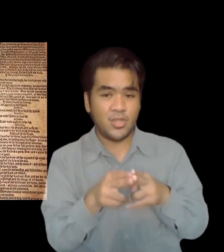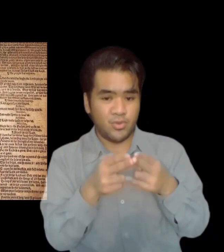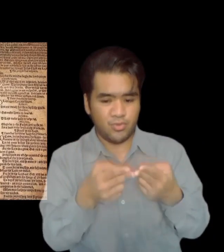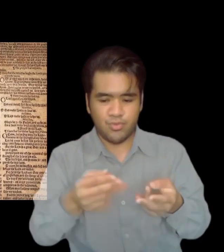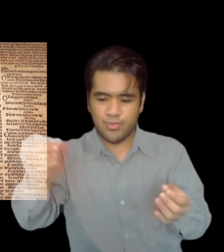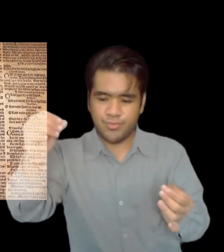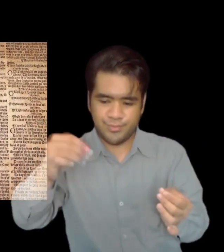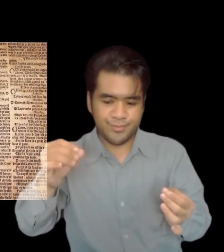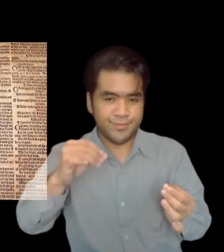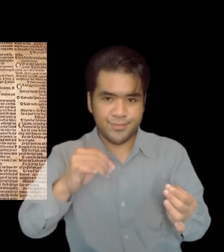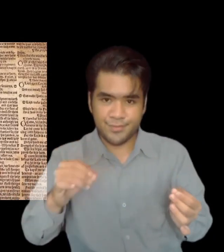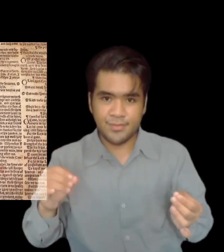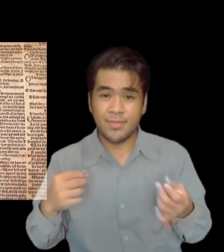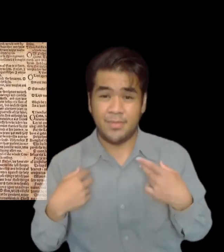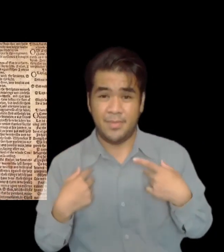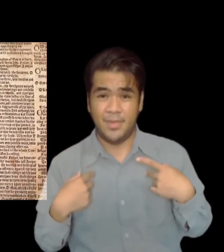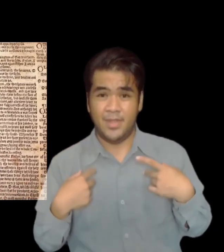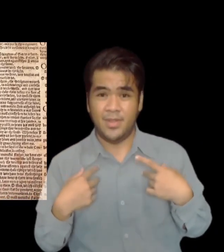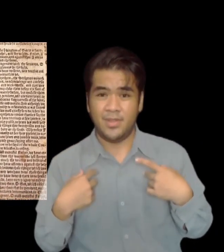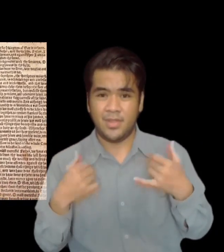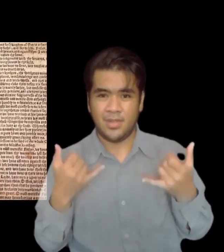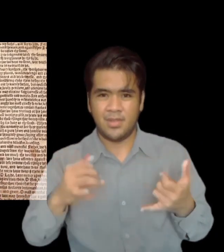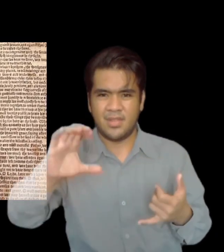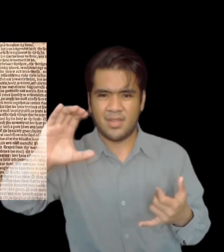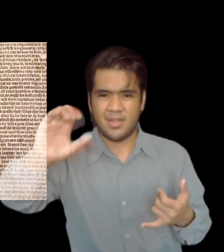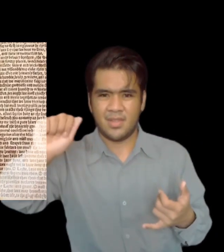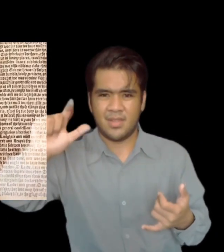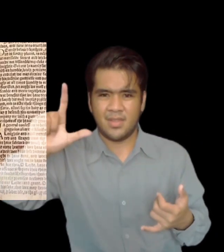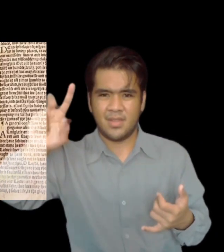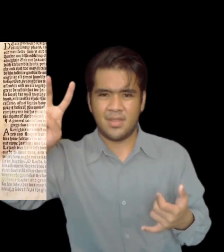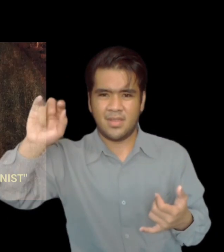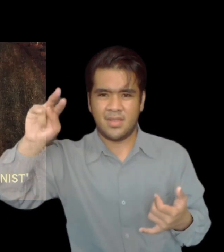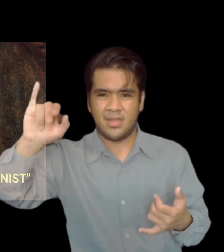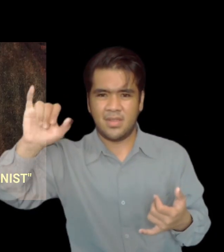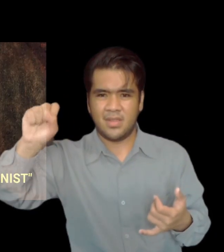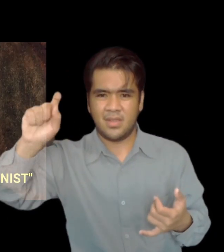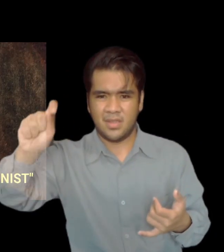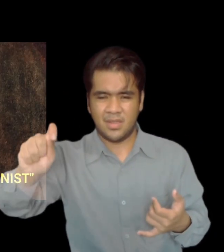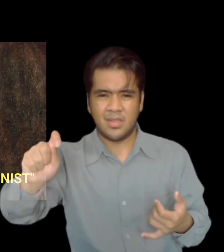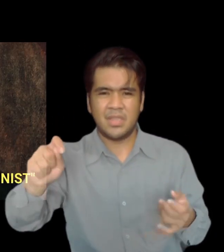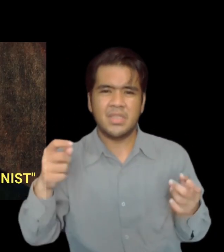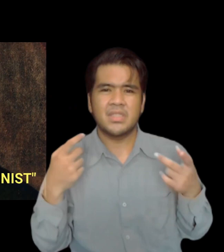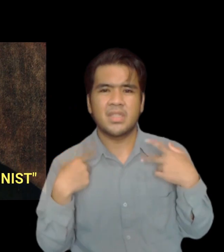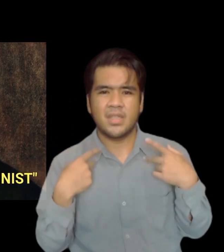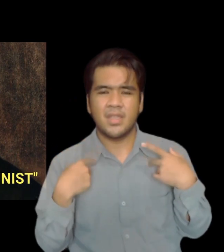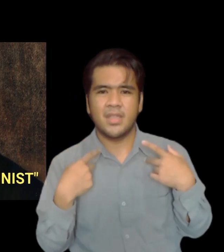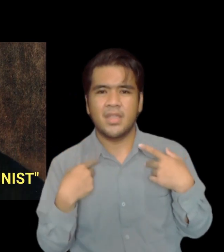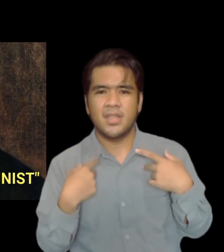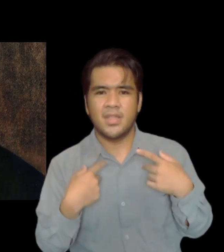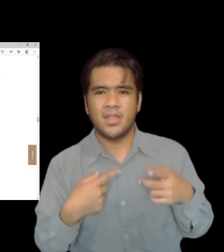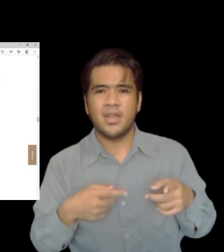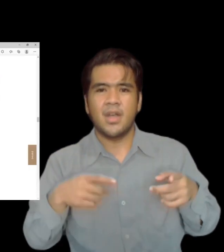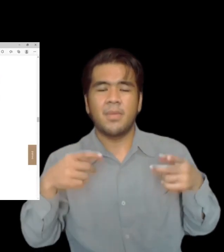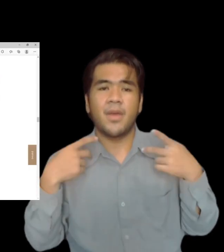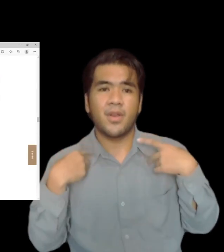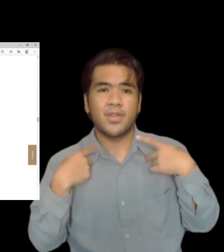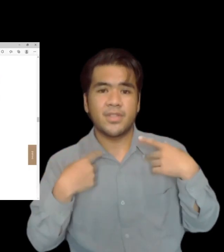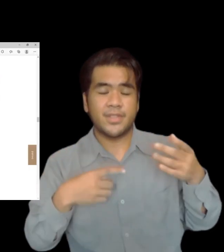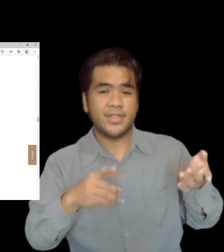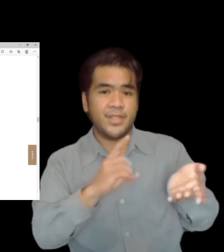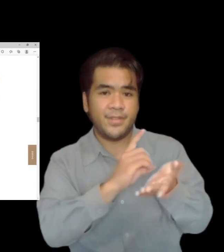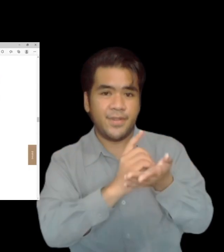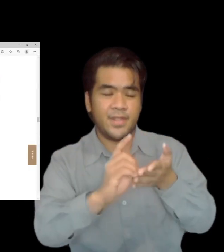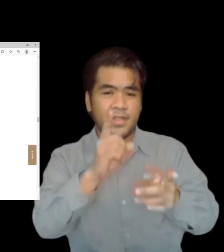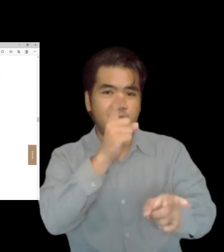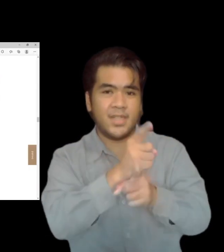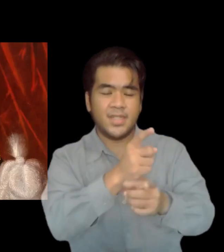study notes. Ngunit, ang mga commentary notes na ito ay mga Calvinist o nakabase sa mga turo ni John Calvin na humahamon sa